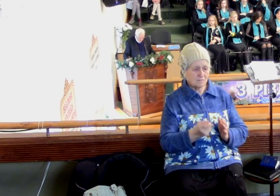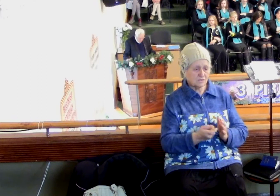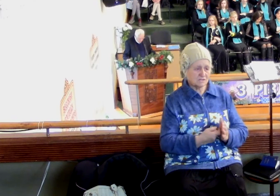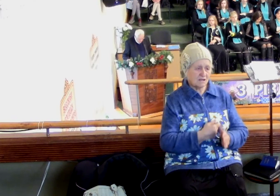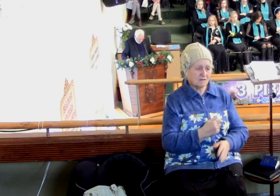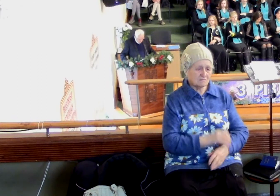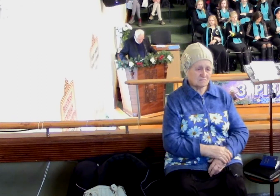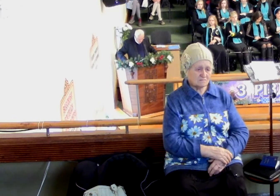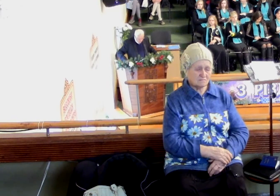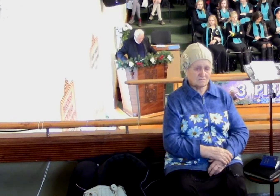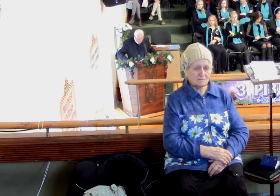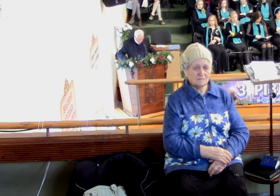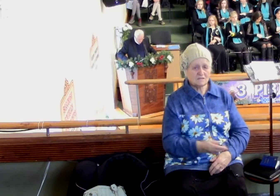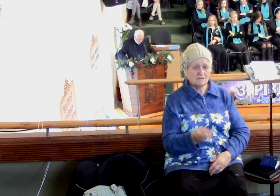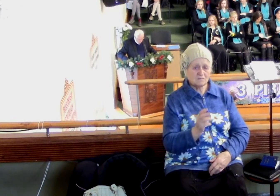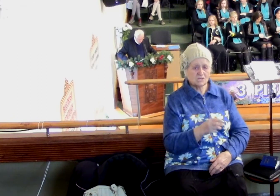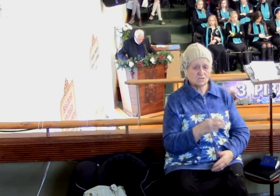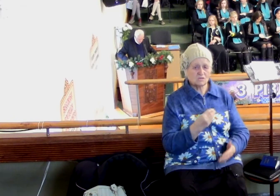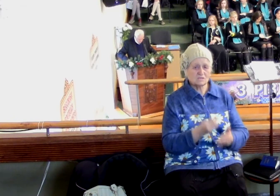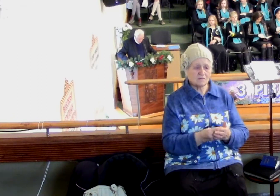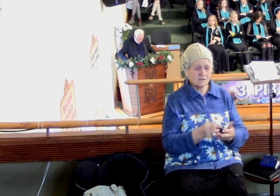познал. Пришел к своим,